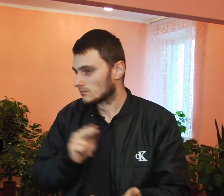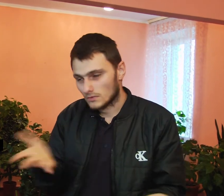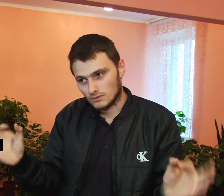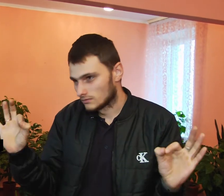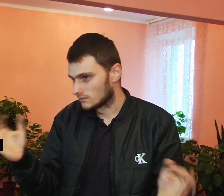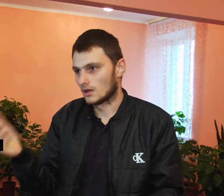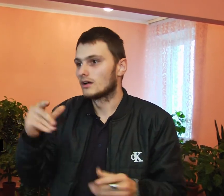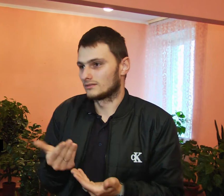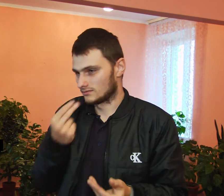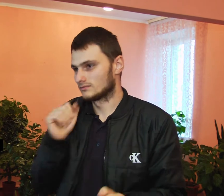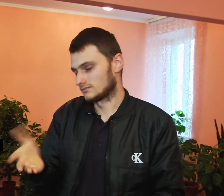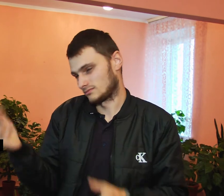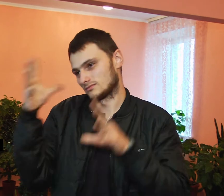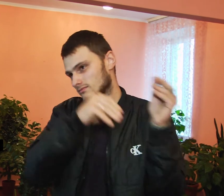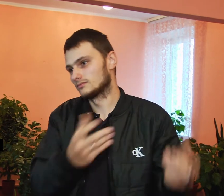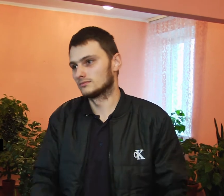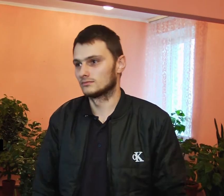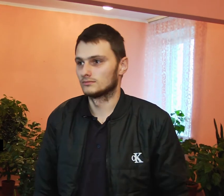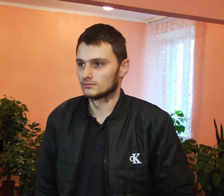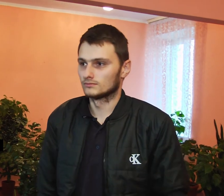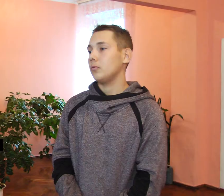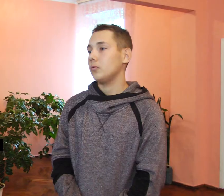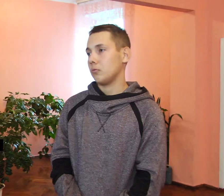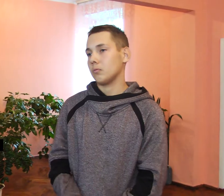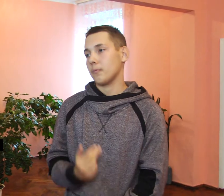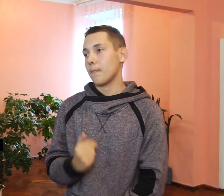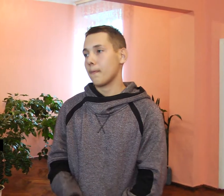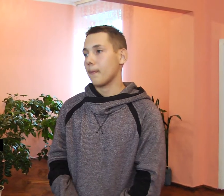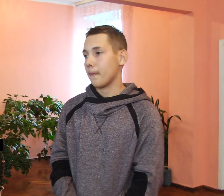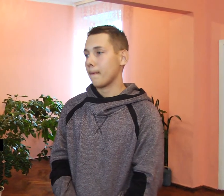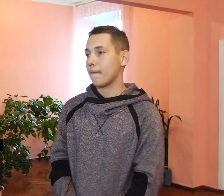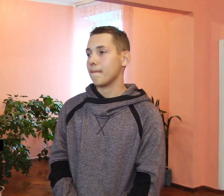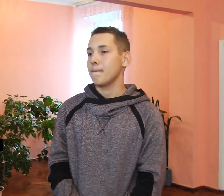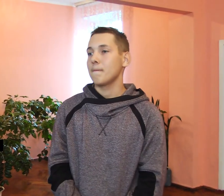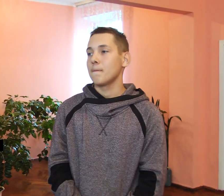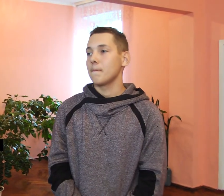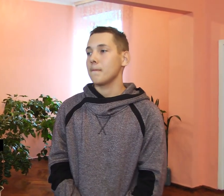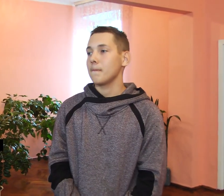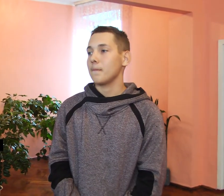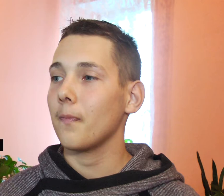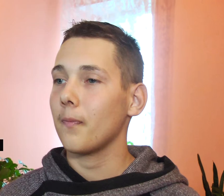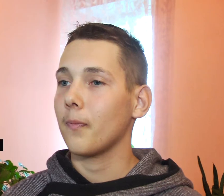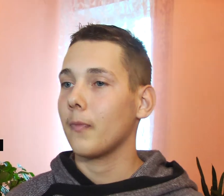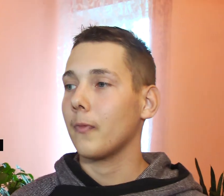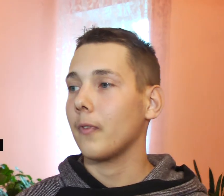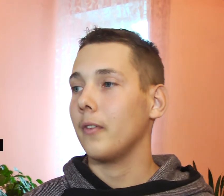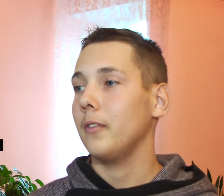зараз і треба якось харчуватися, за щось жити. Пилип приїхав до Хмельницького з Херсону, аби мати змогу продовжити